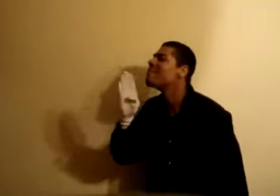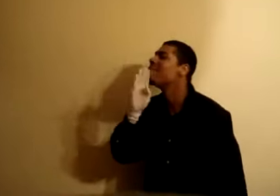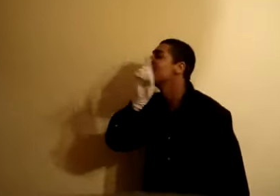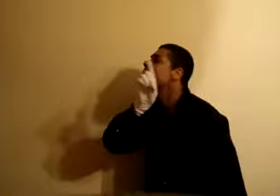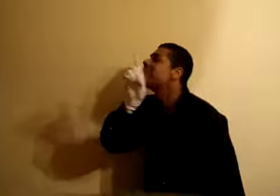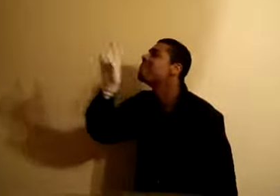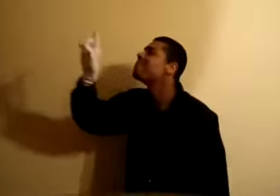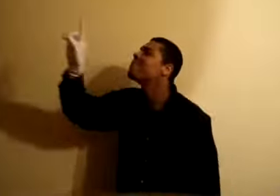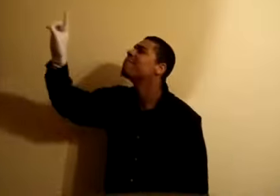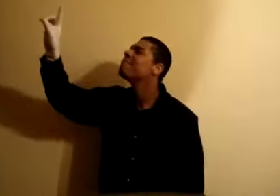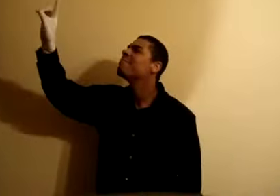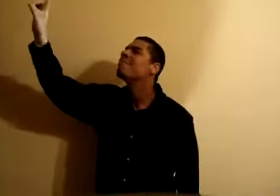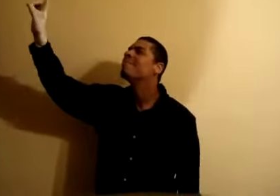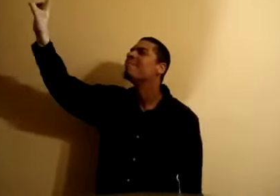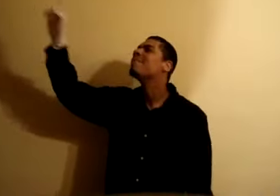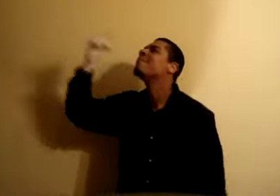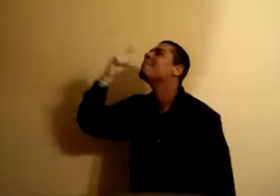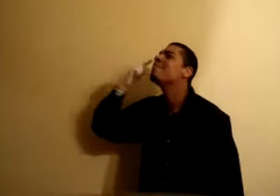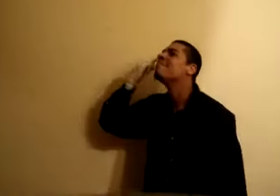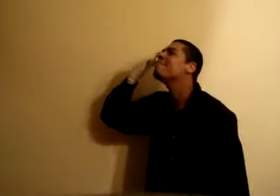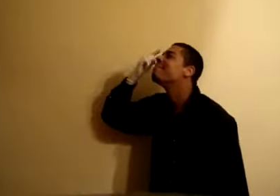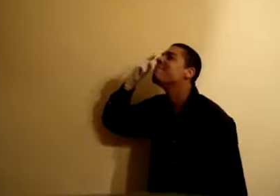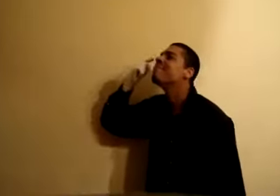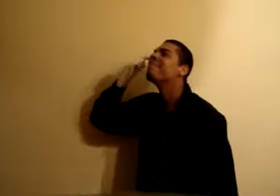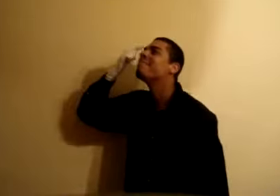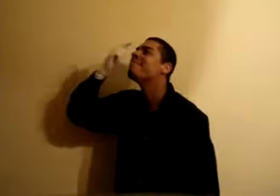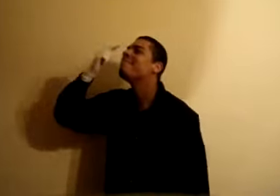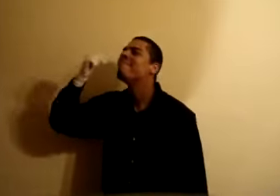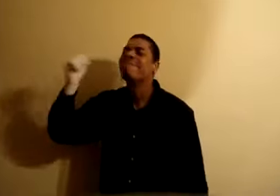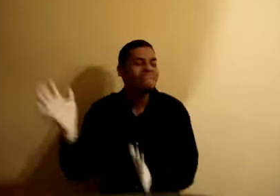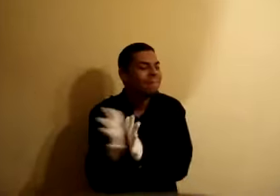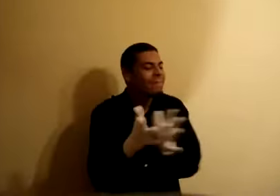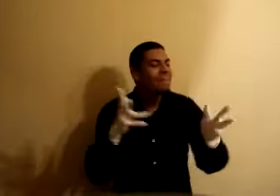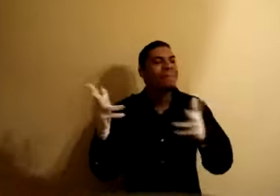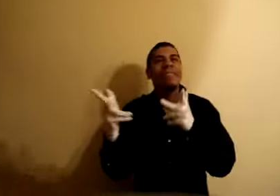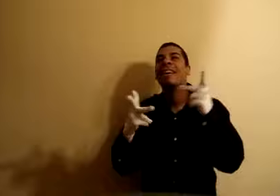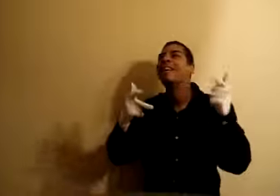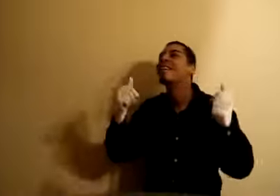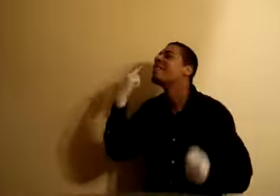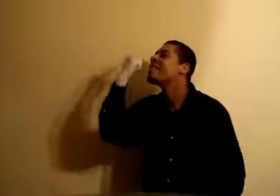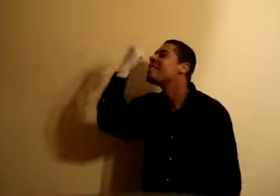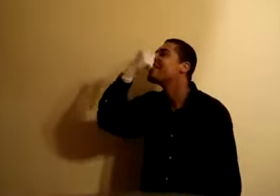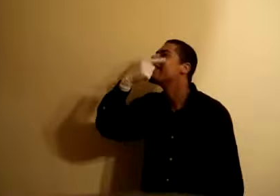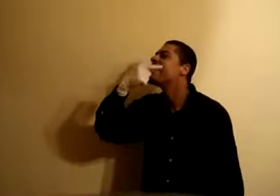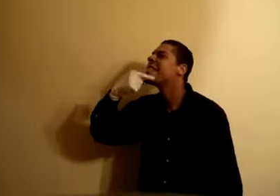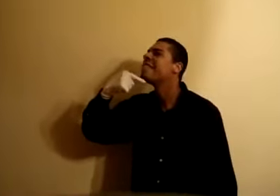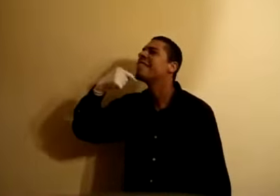conheci. Seus olhos, sua sagrada face me